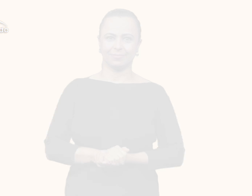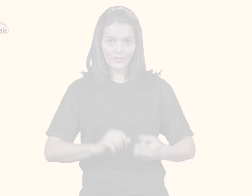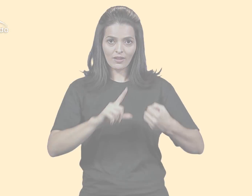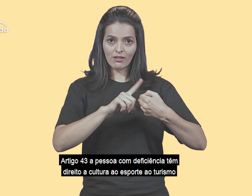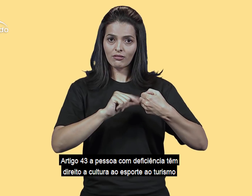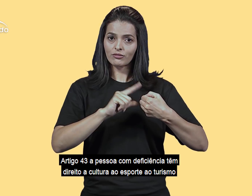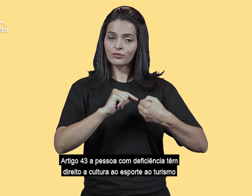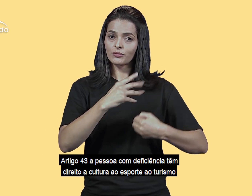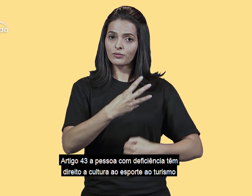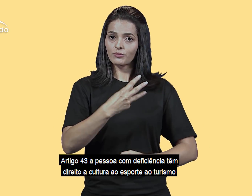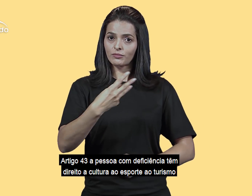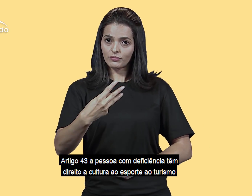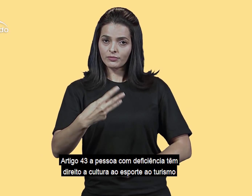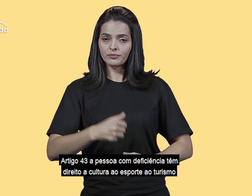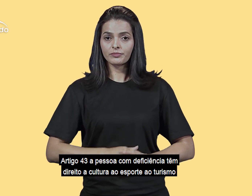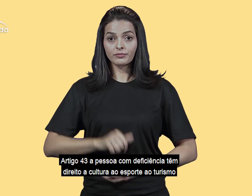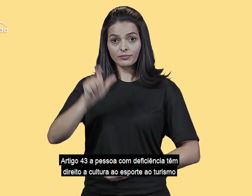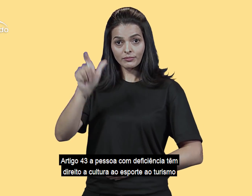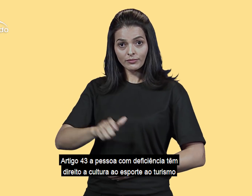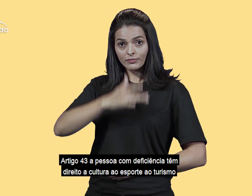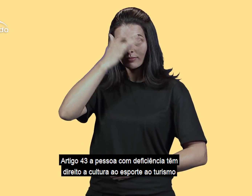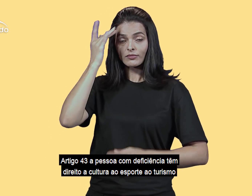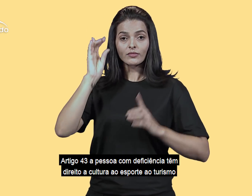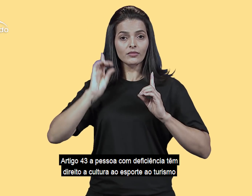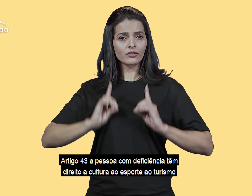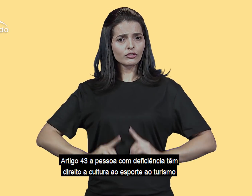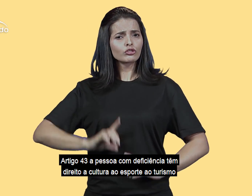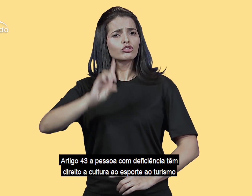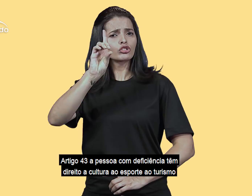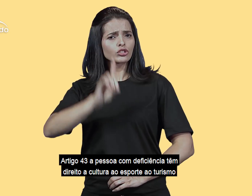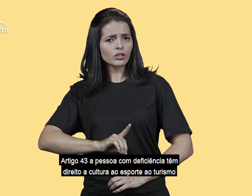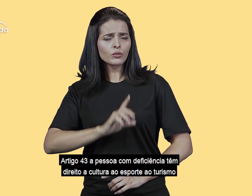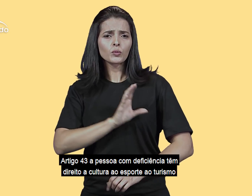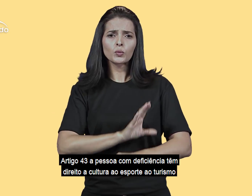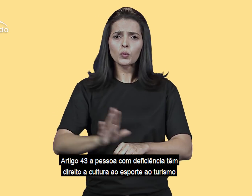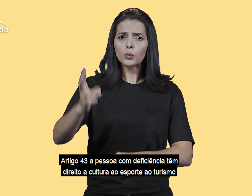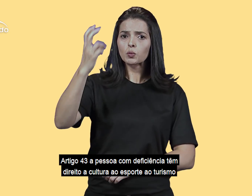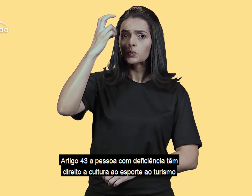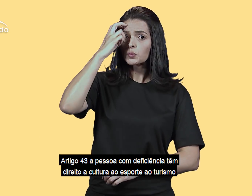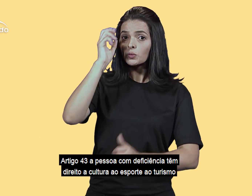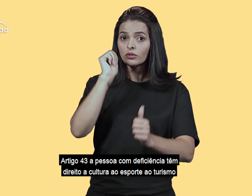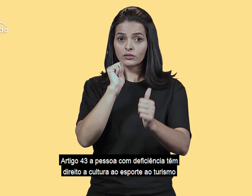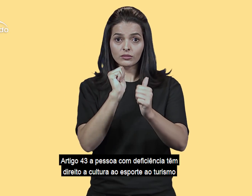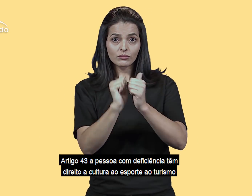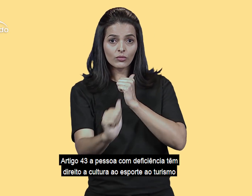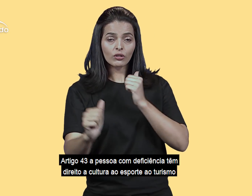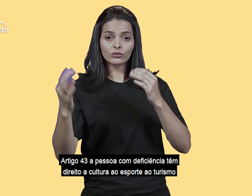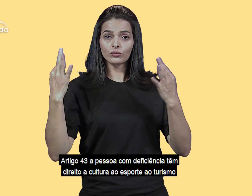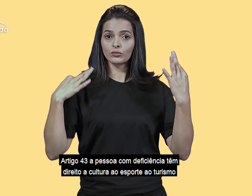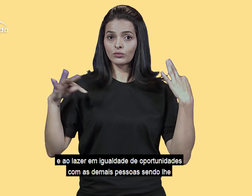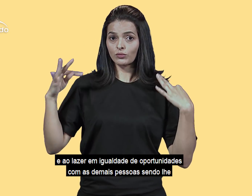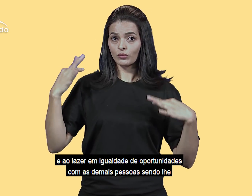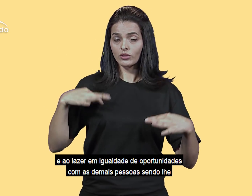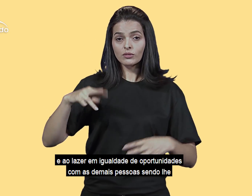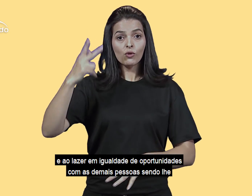o artigo 43 da pessoa com deficiência têm direito à cultura ao esporte ao turismo e ao lazer